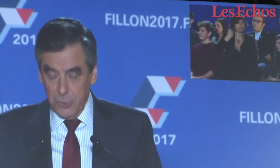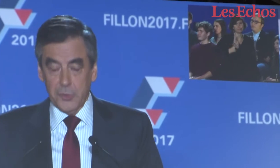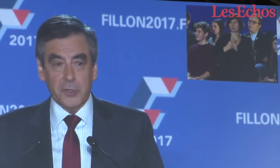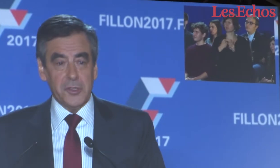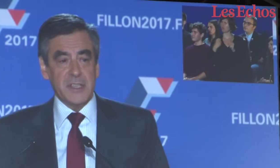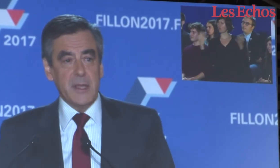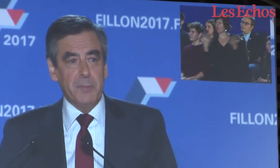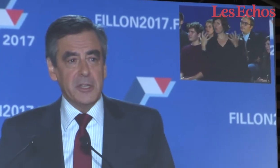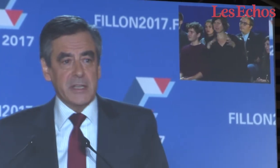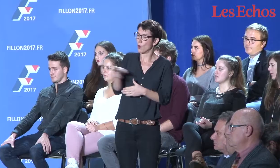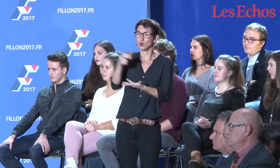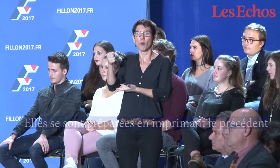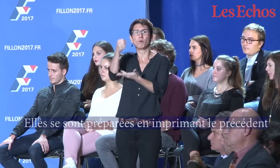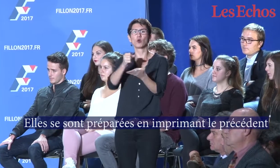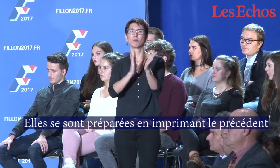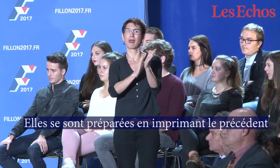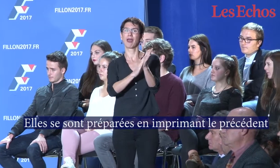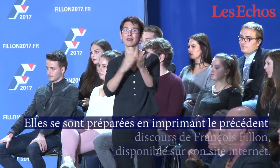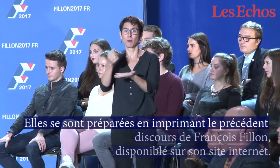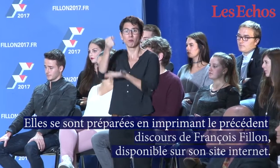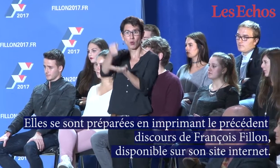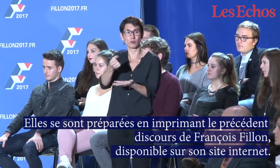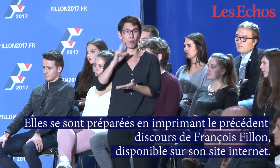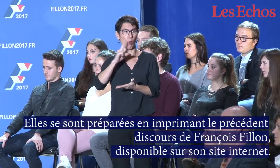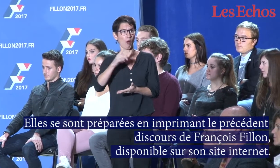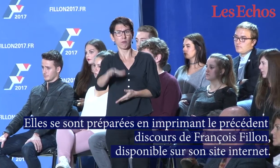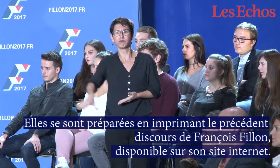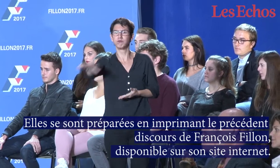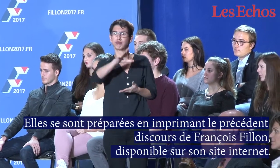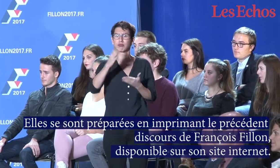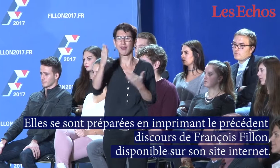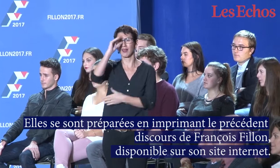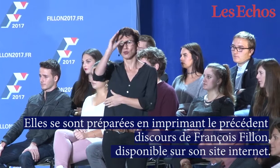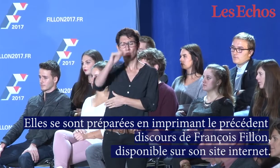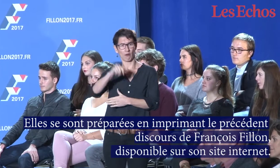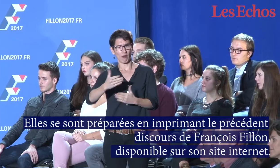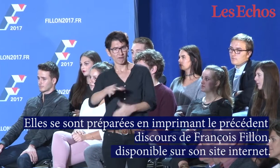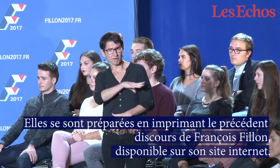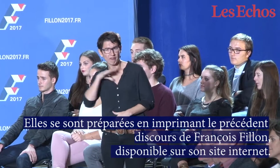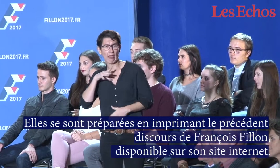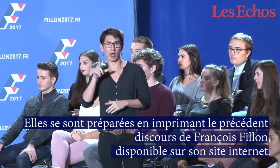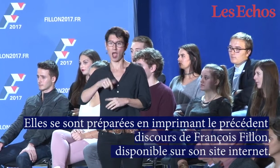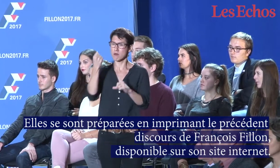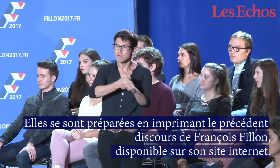complexe tes idées, tu as bataillé pour une rénovation de notre système politique qui en a bien besoin.